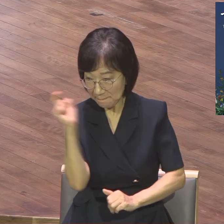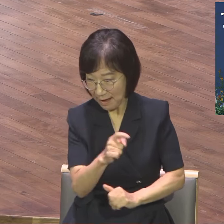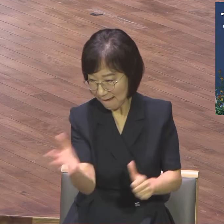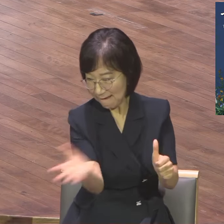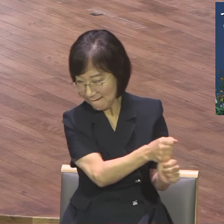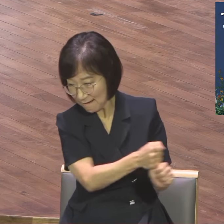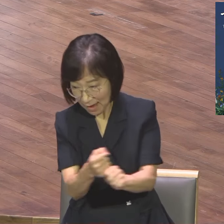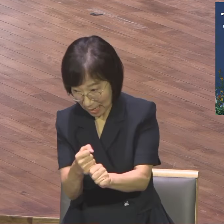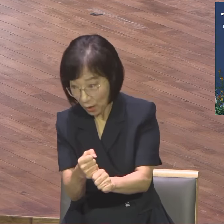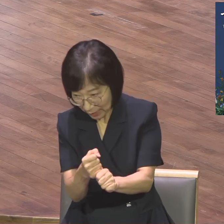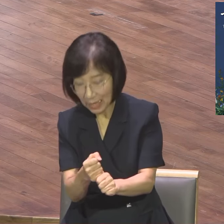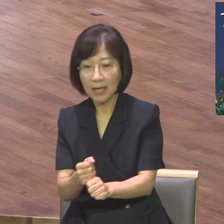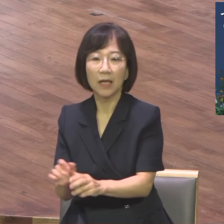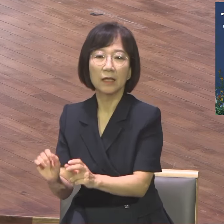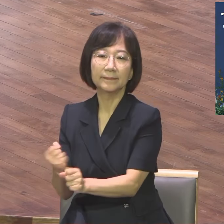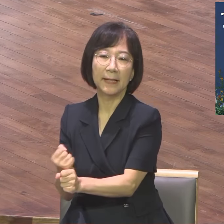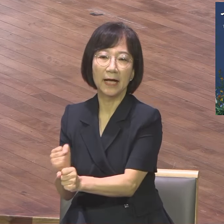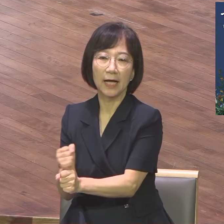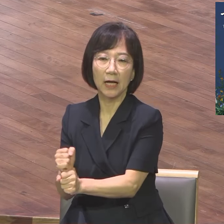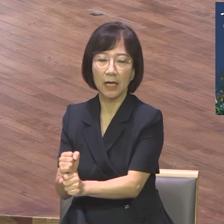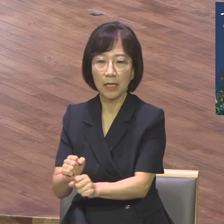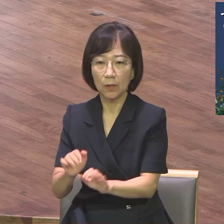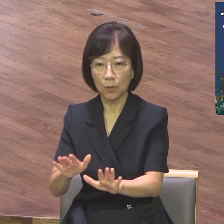완벽하게 세우고 실행에 옮기는 장면이죠.